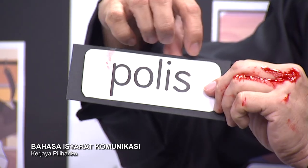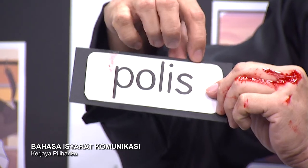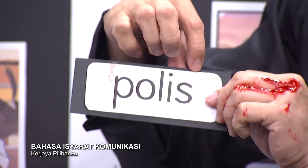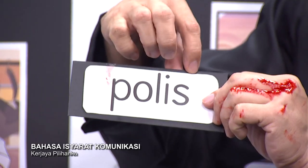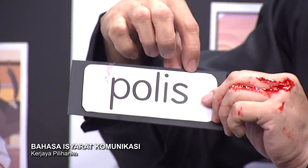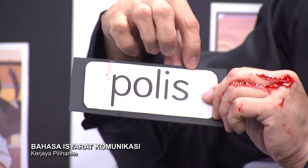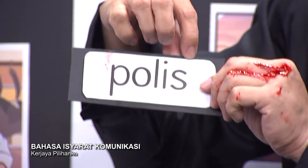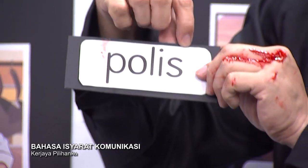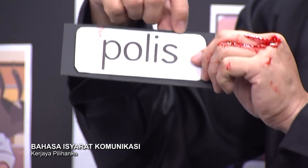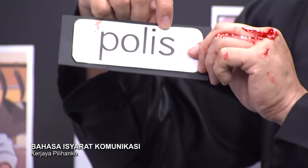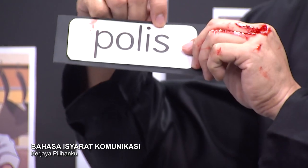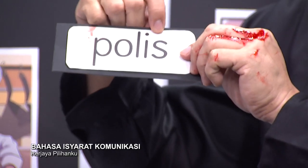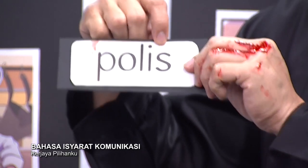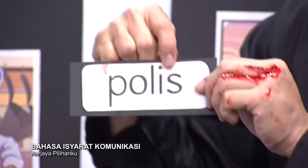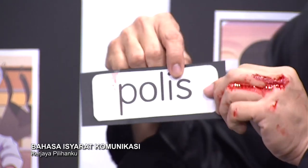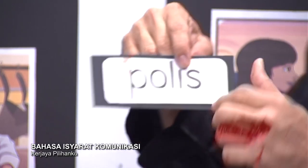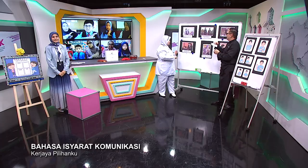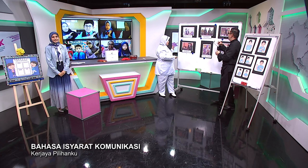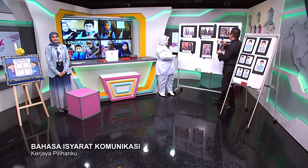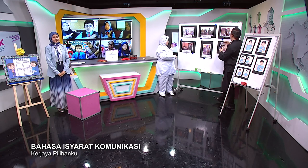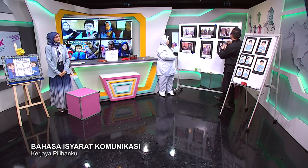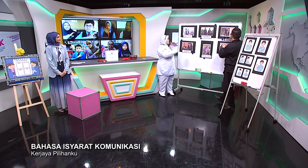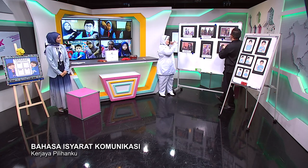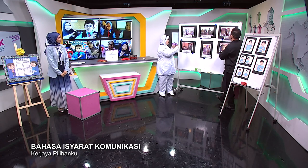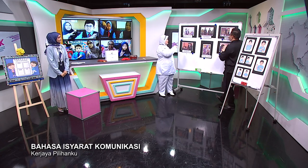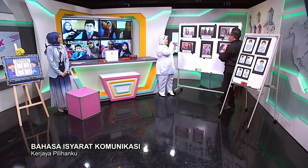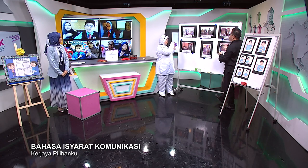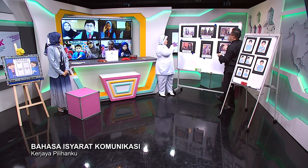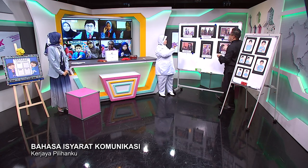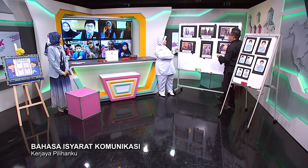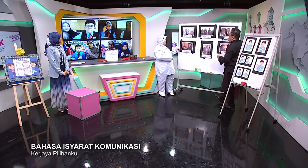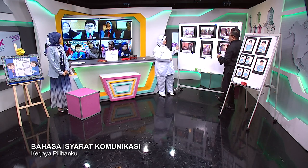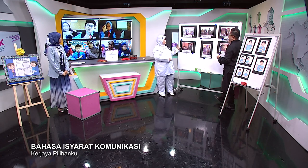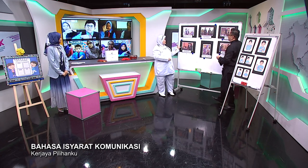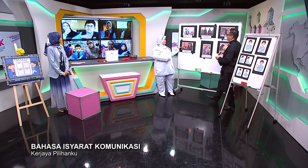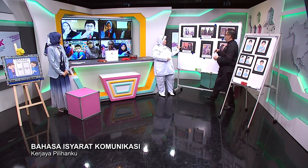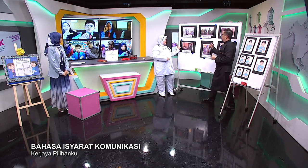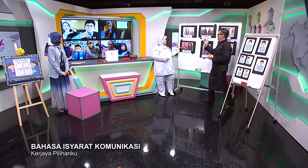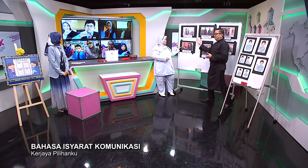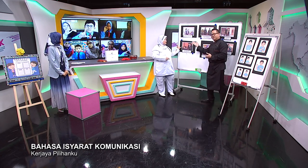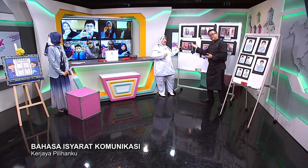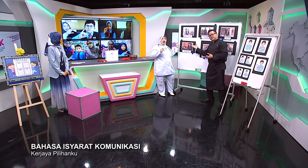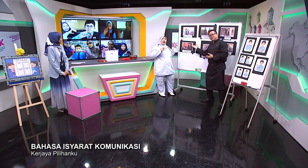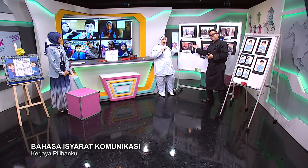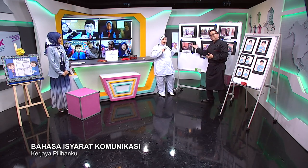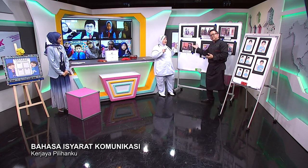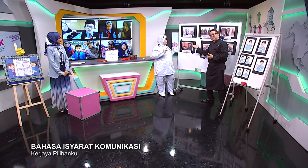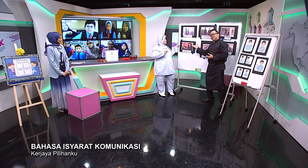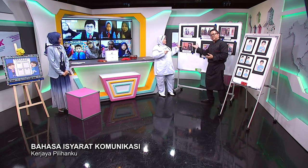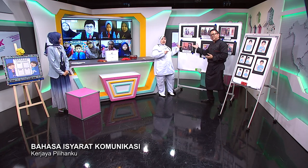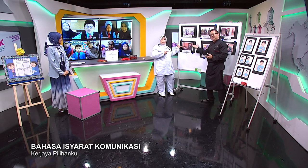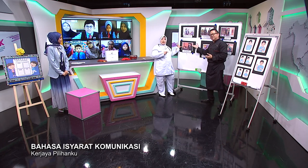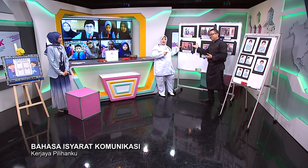P-O-L-I-S. Polis. Bagus. Okey, sekarang tengok. Ni.